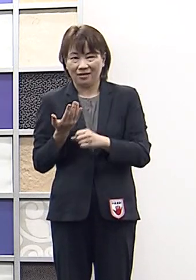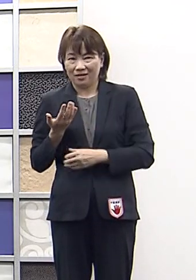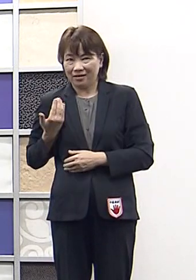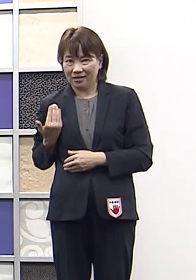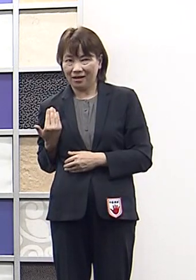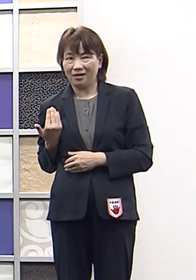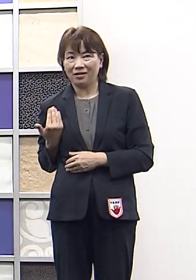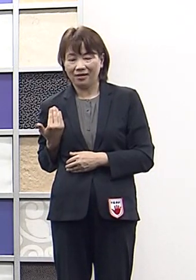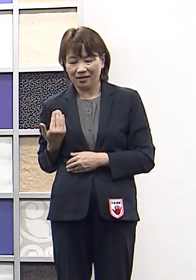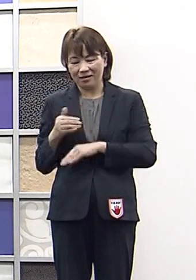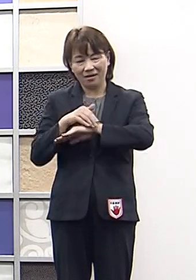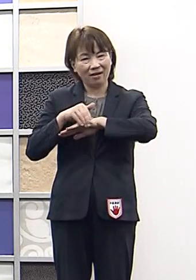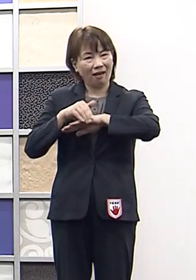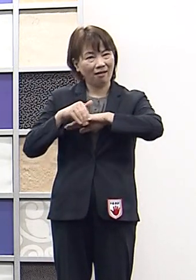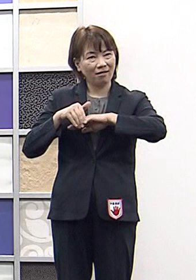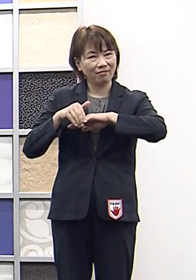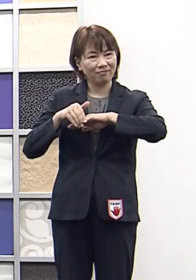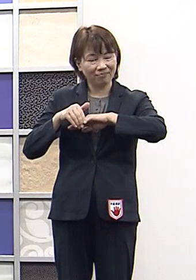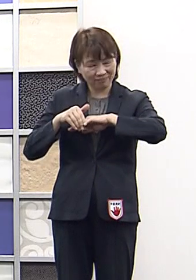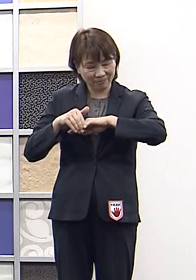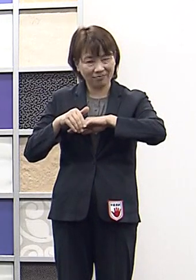ちゃんとした提案、